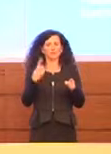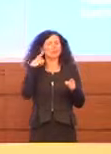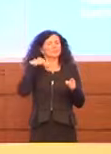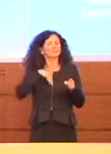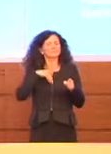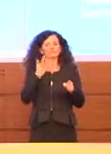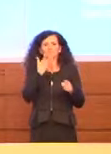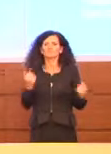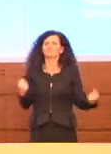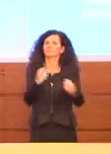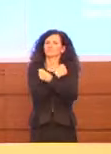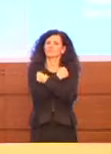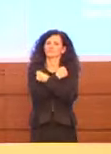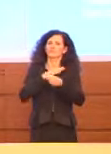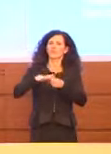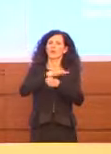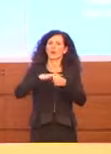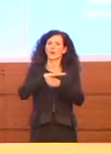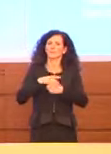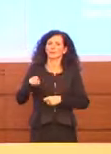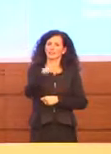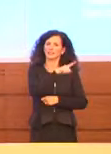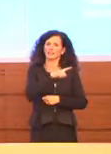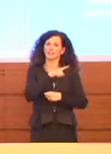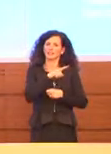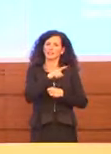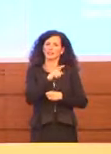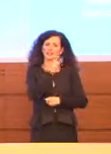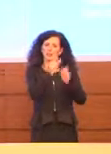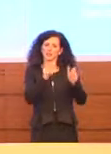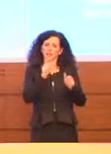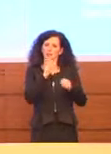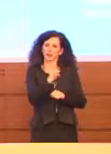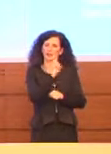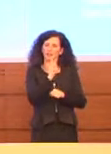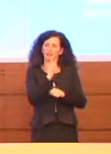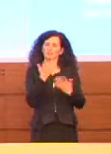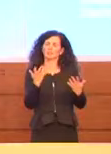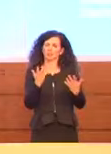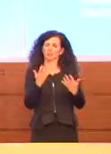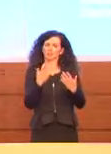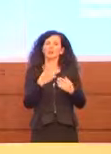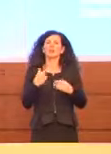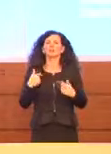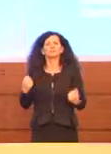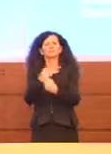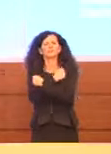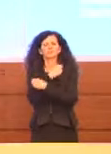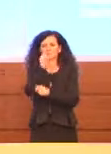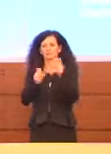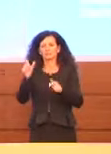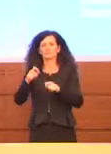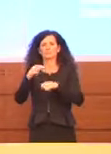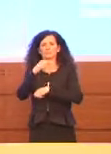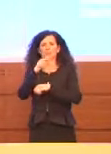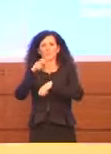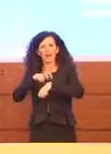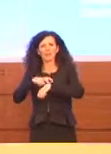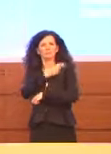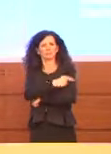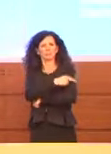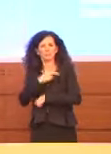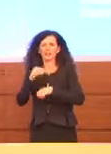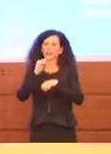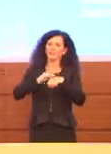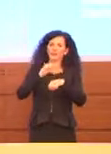voglio abbracciare e ringraziare anche tutto il personale sanitario i nostri medici i nostri infermieri i nostri operatori